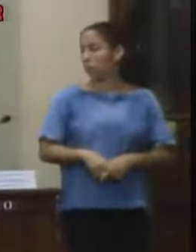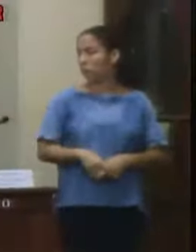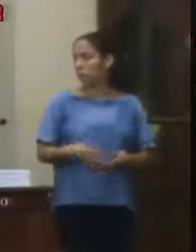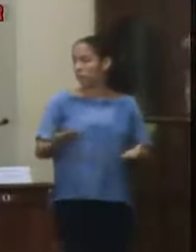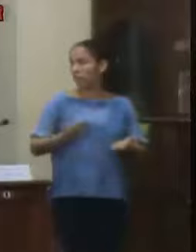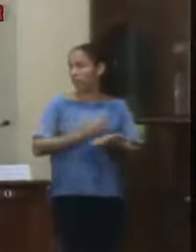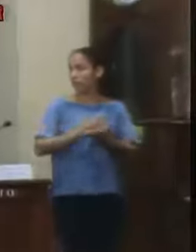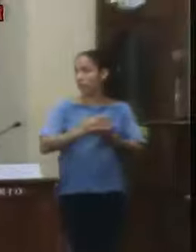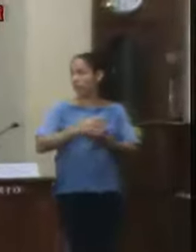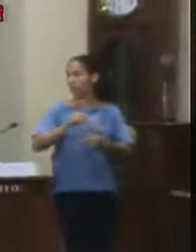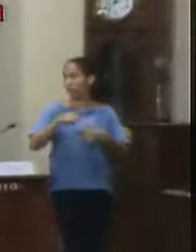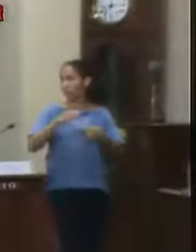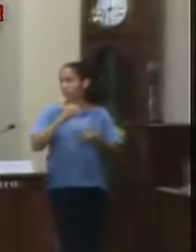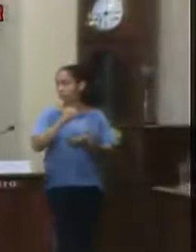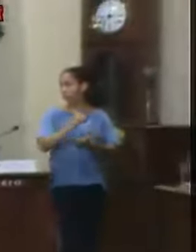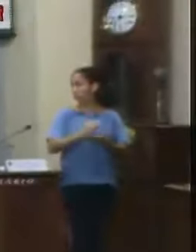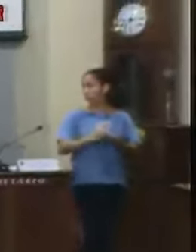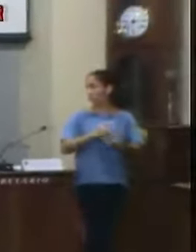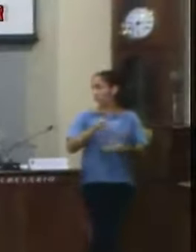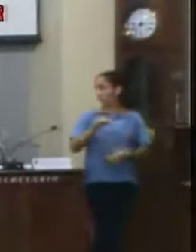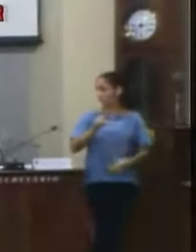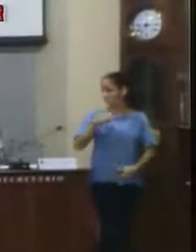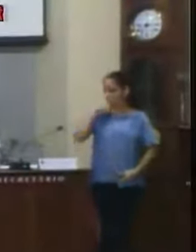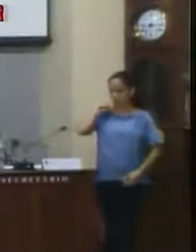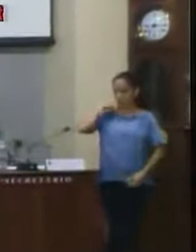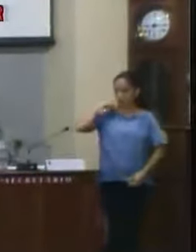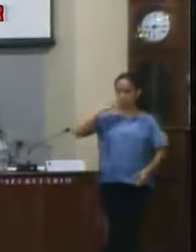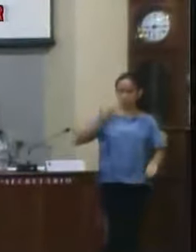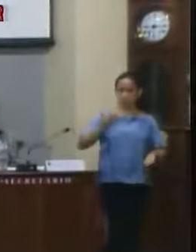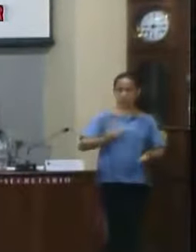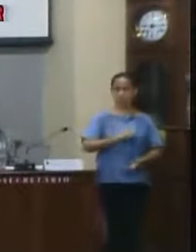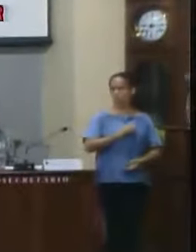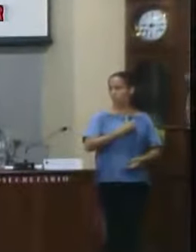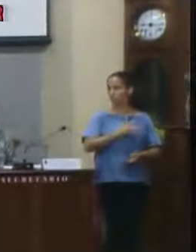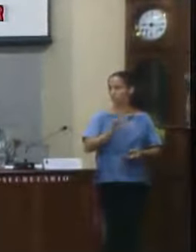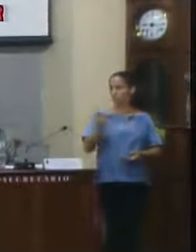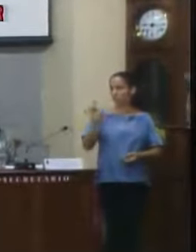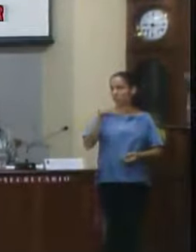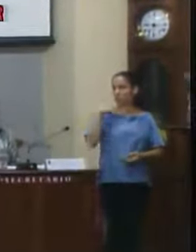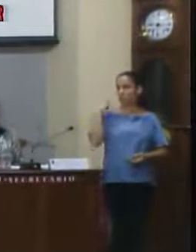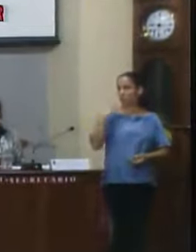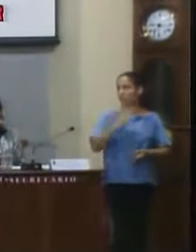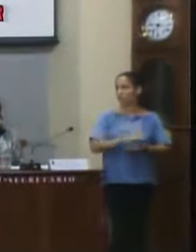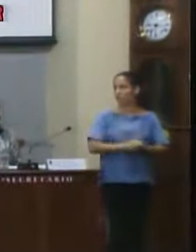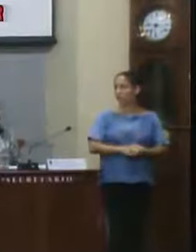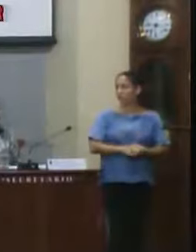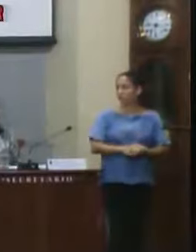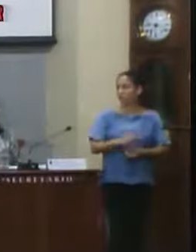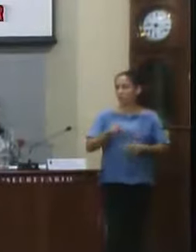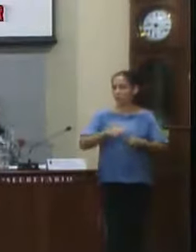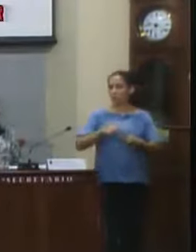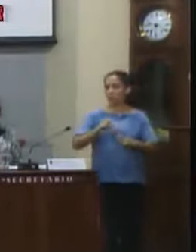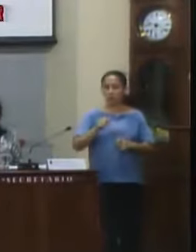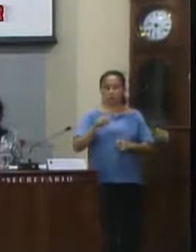Passamos então agora para a ordem do dia, onde eu vou proceder à chamada, senhores e senhoras vereadores. Doutor